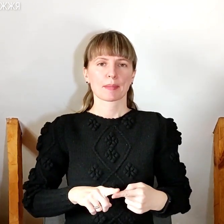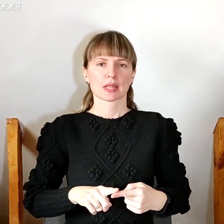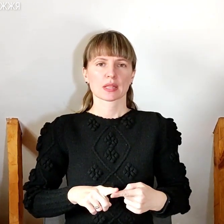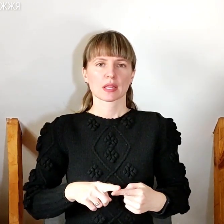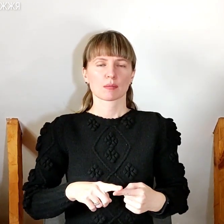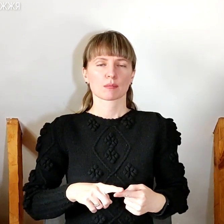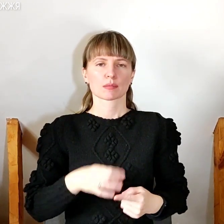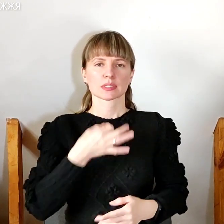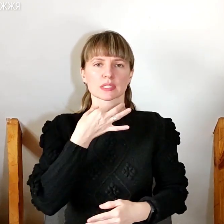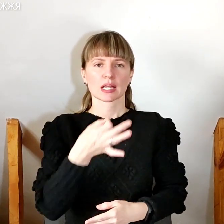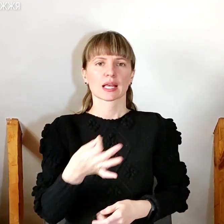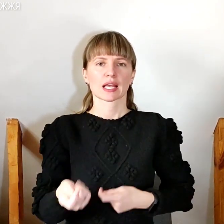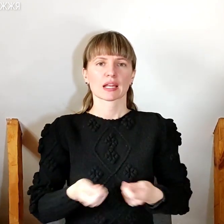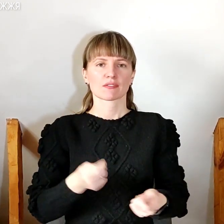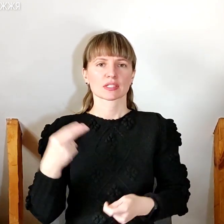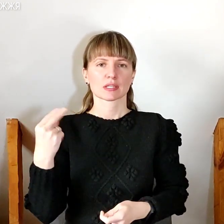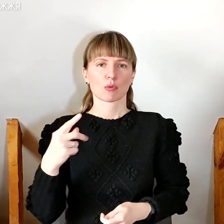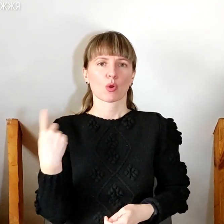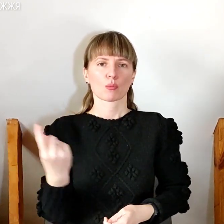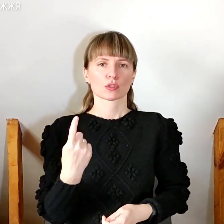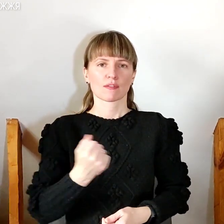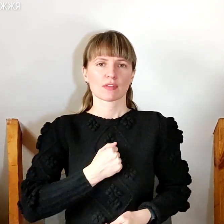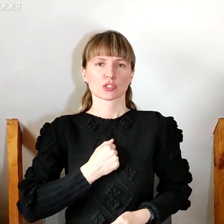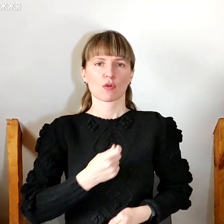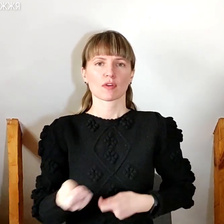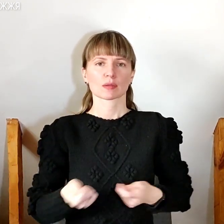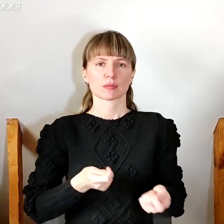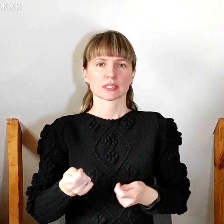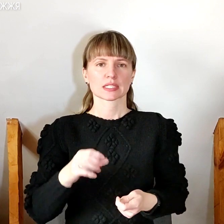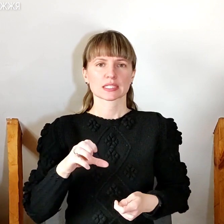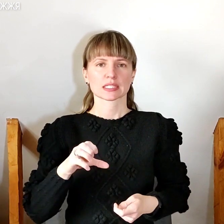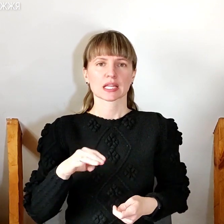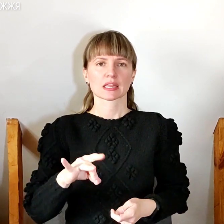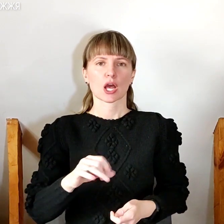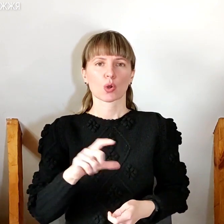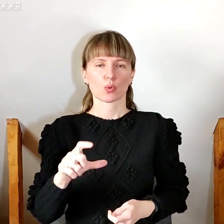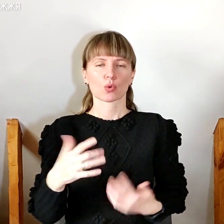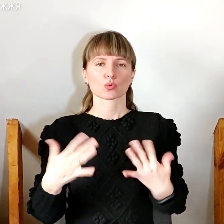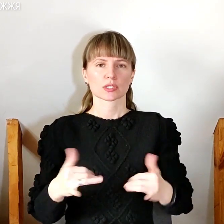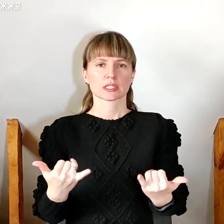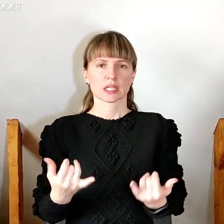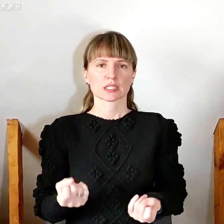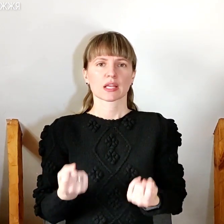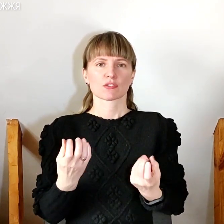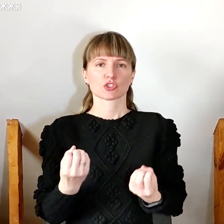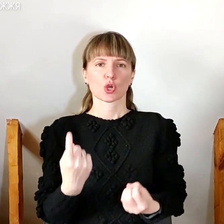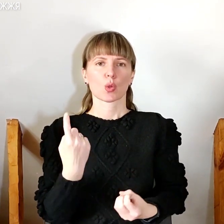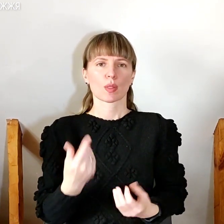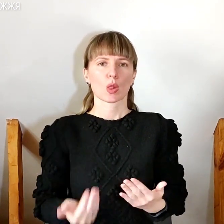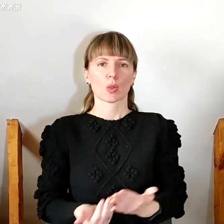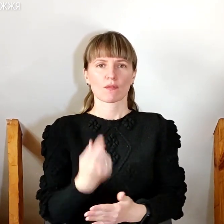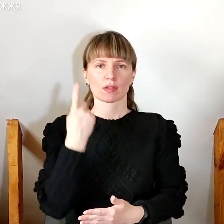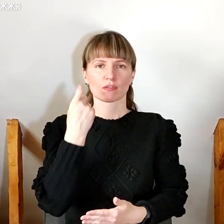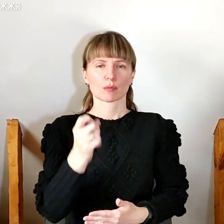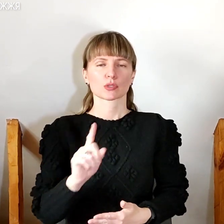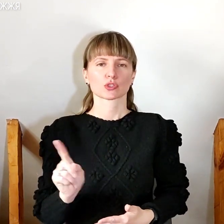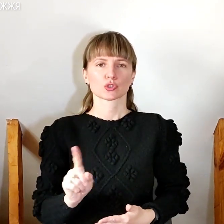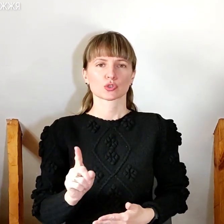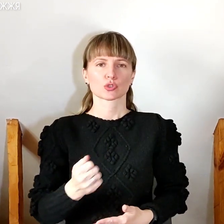обласної військової адміністрації Олександр Старух. І вже ось на зараз з'явилася ще одна нова інформація, що Збройні сили України знищили техніку